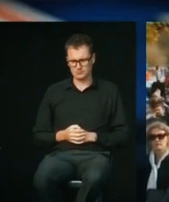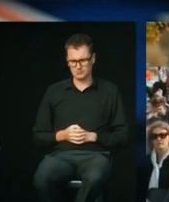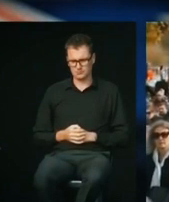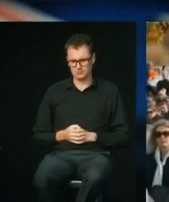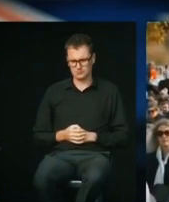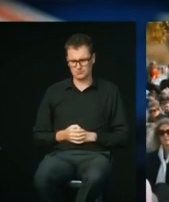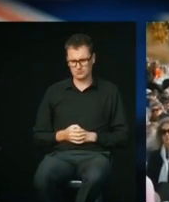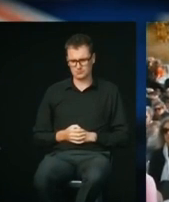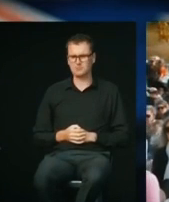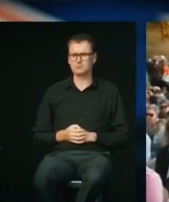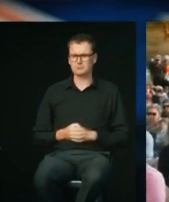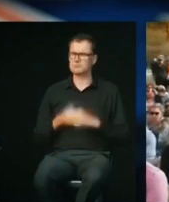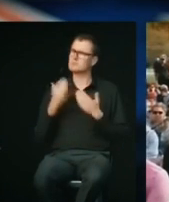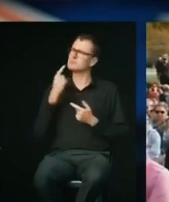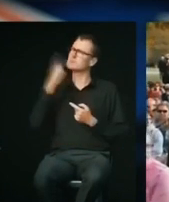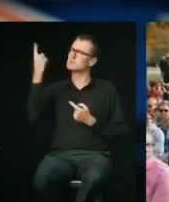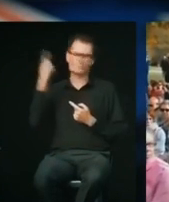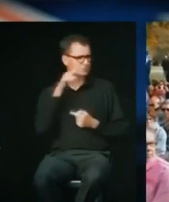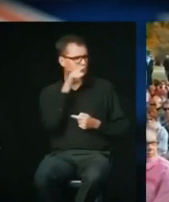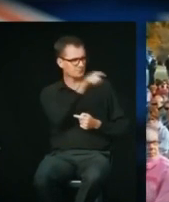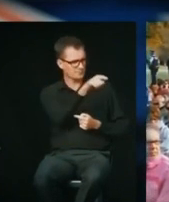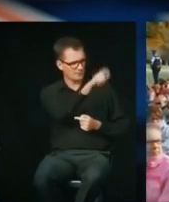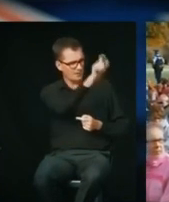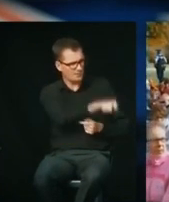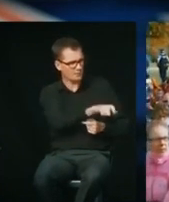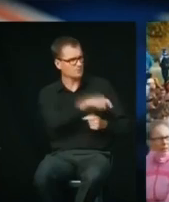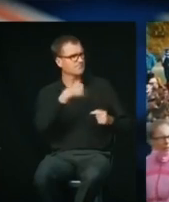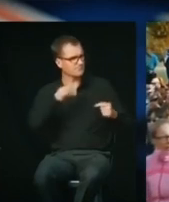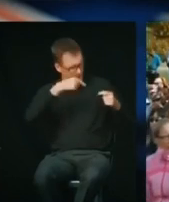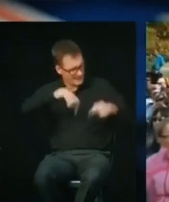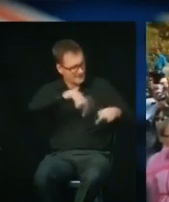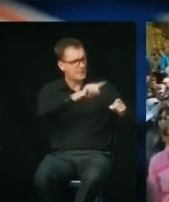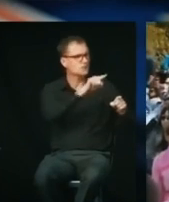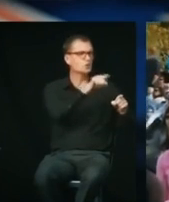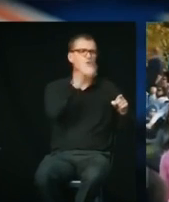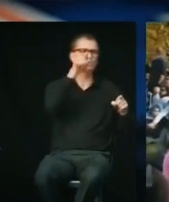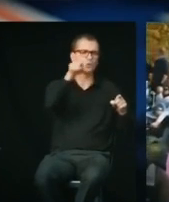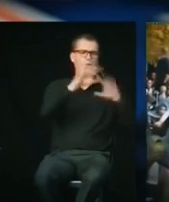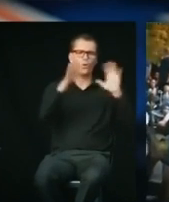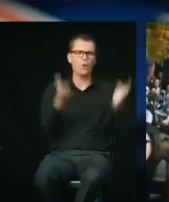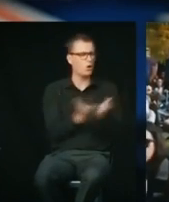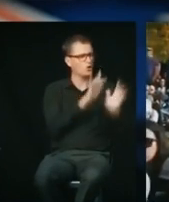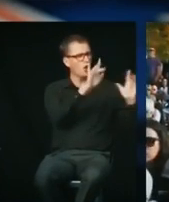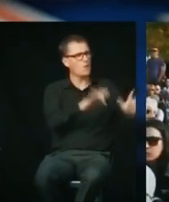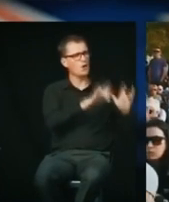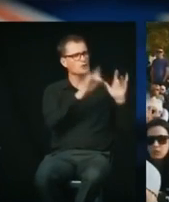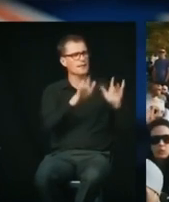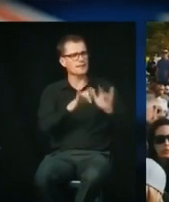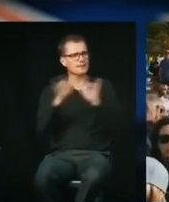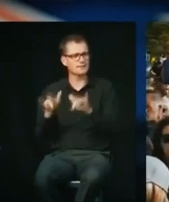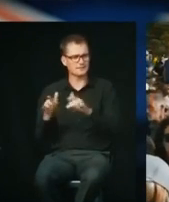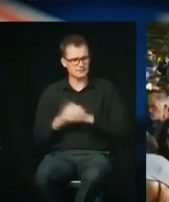لِلْعَالَمِينَ. Oh my messenger, I have sent you as a mercy for the world. Without